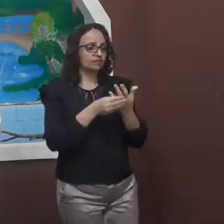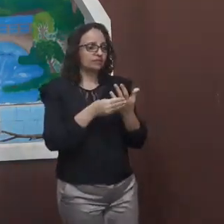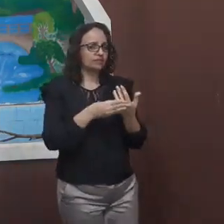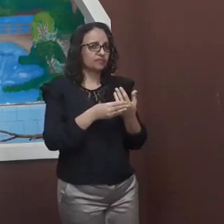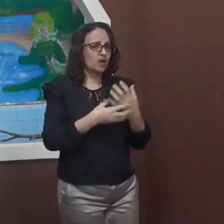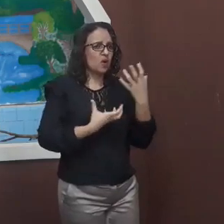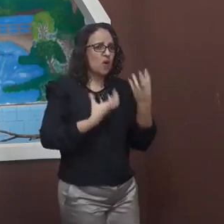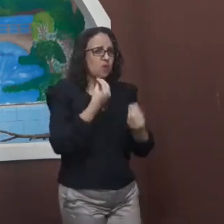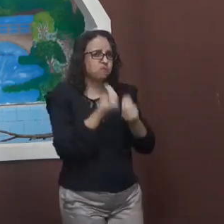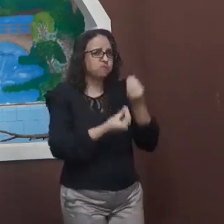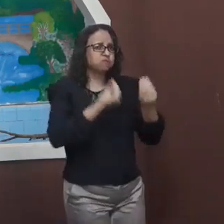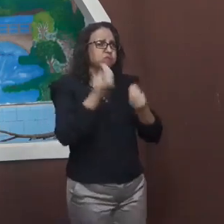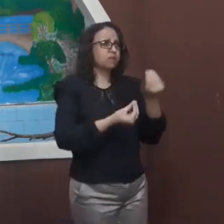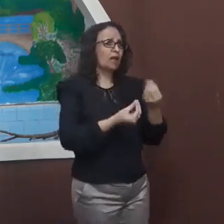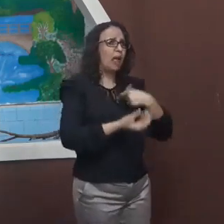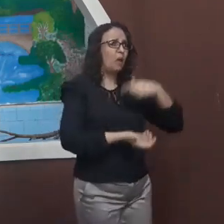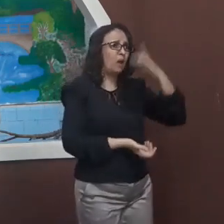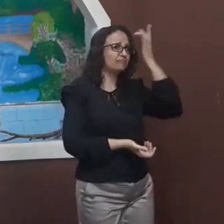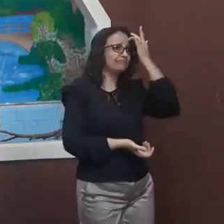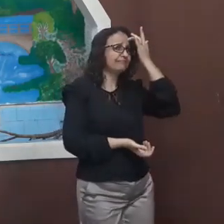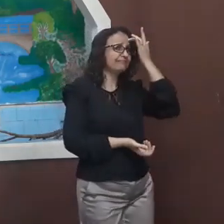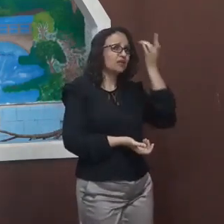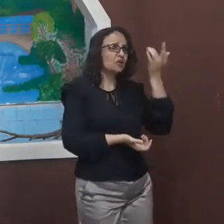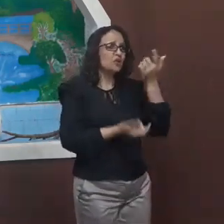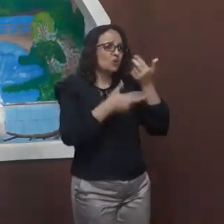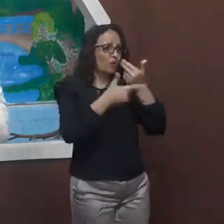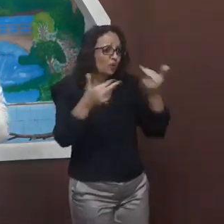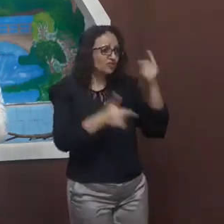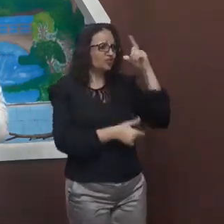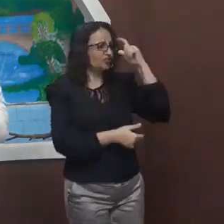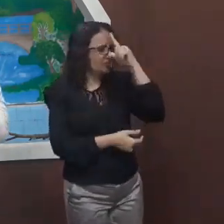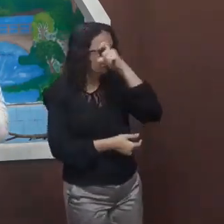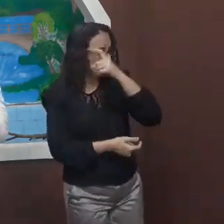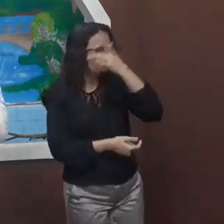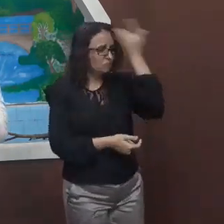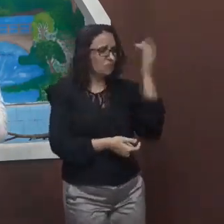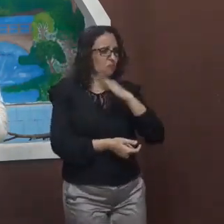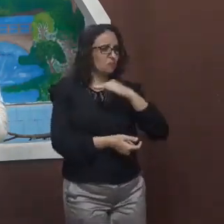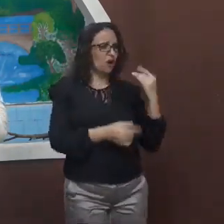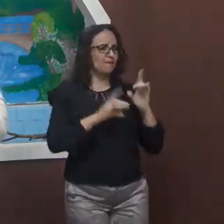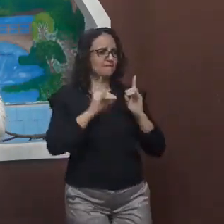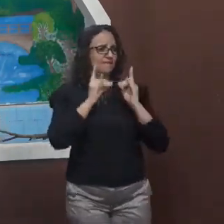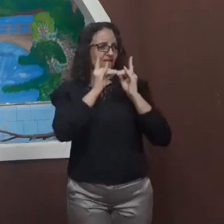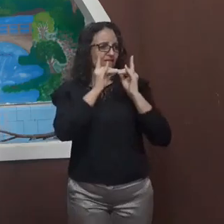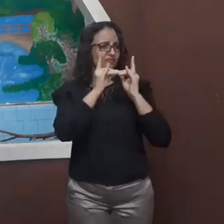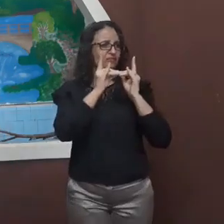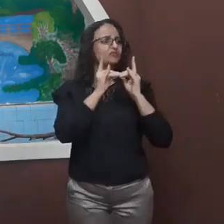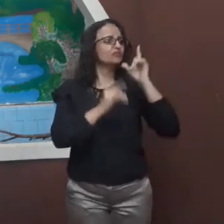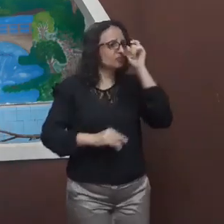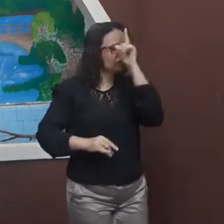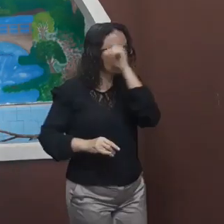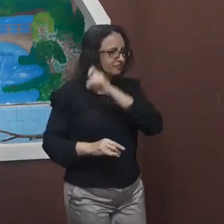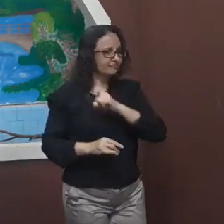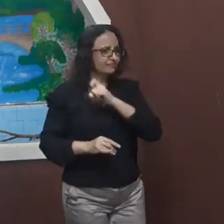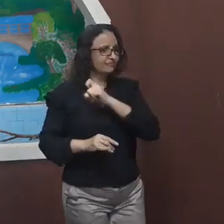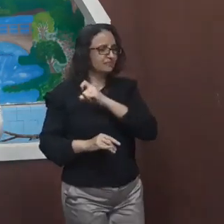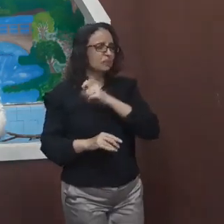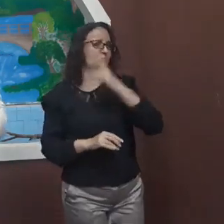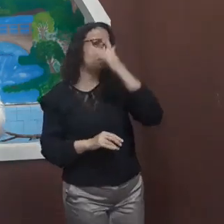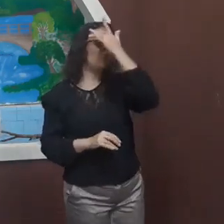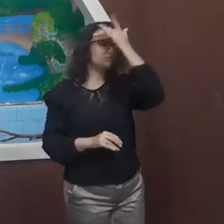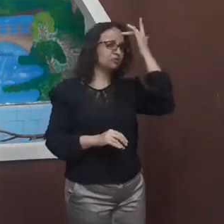mais devastador, mais difícil do que um velório. Tá? Não vou dizer para aquele que visita lá